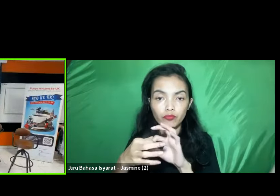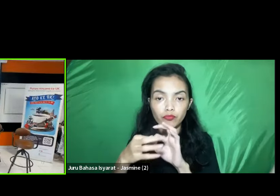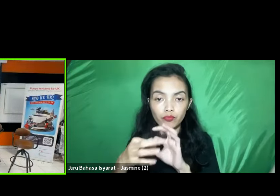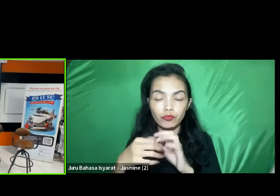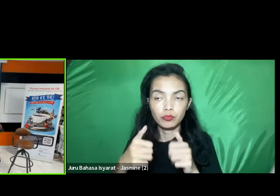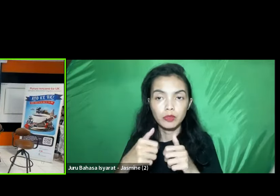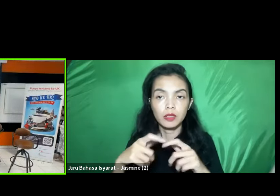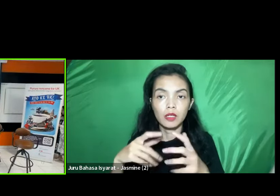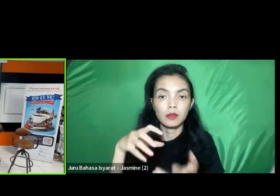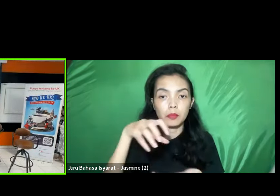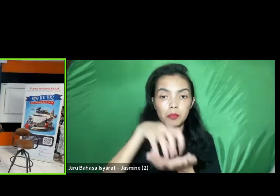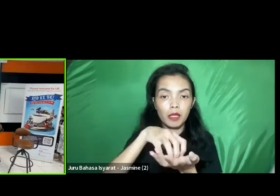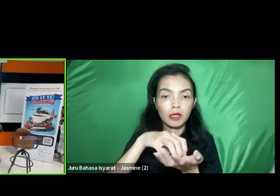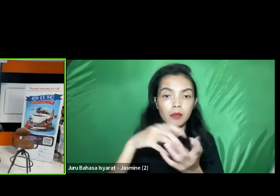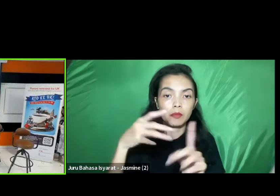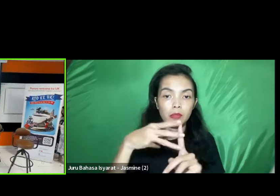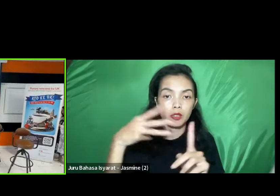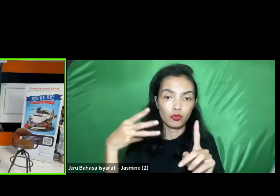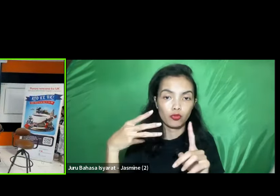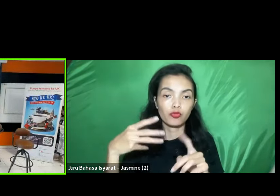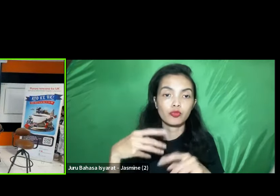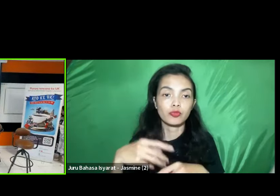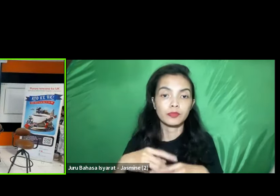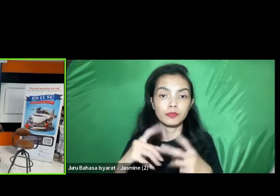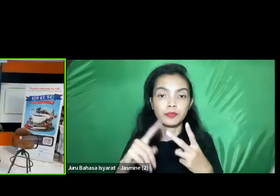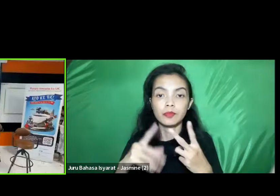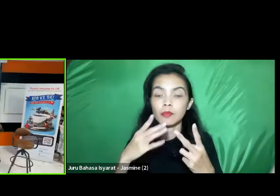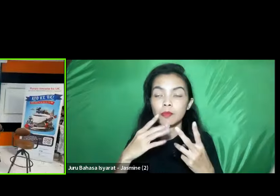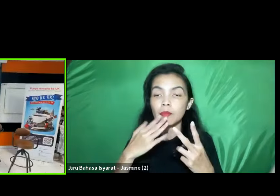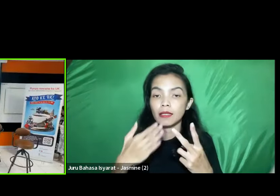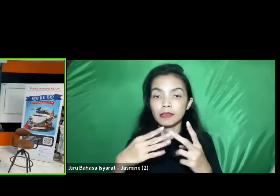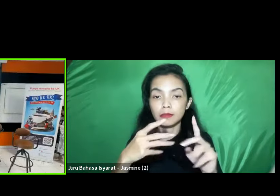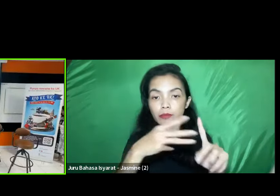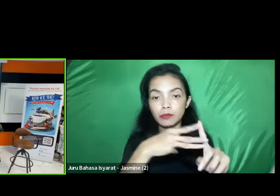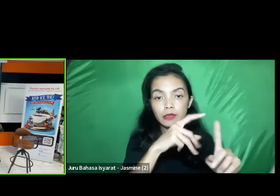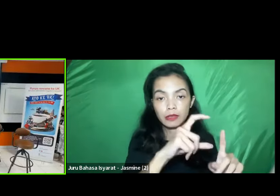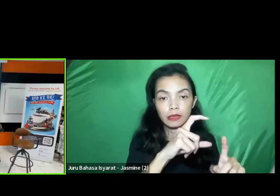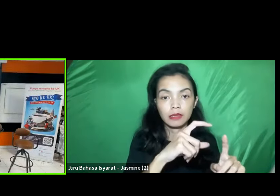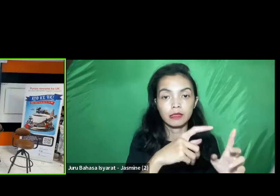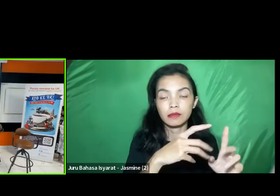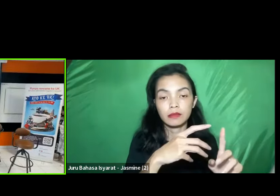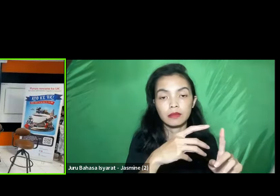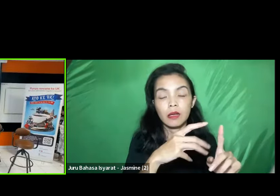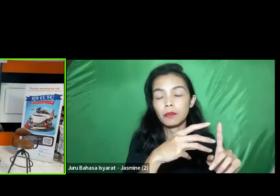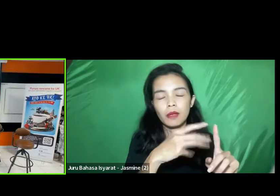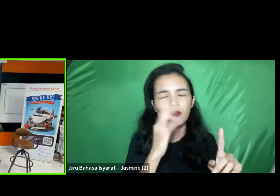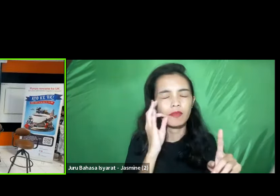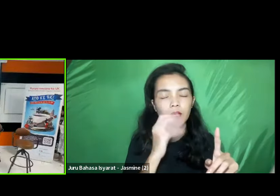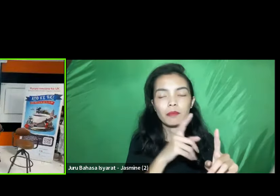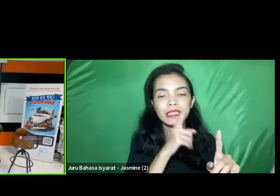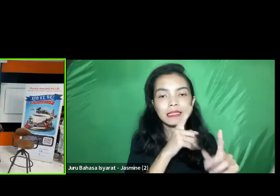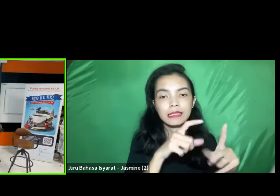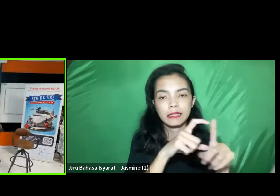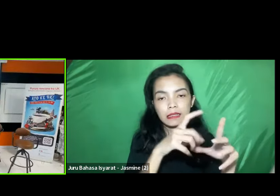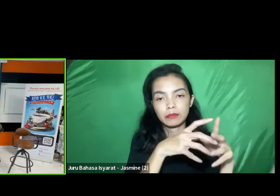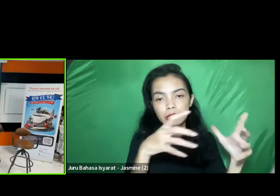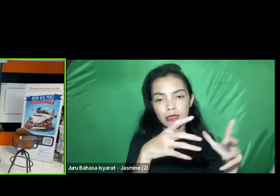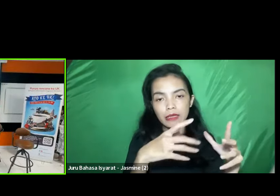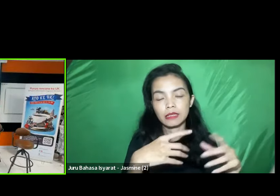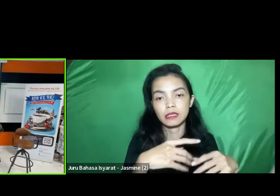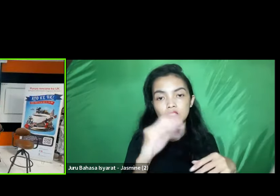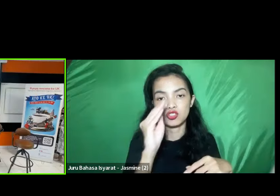acara ini di sini terima kasih juga kepada British Embassy Jakarta yang juga sudah S mensupport e c dan juga